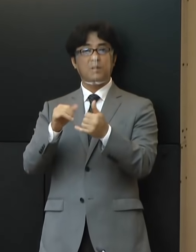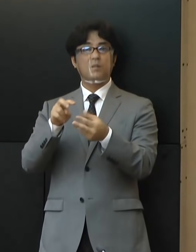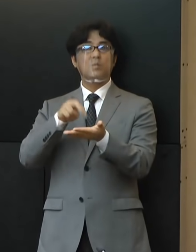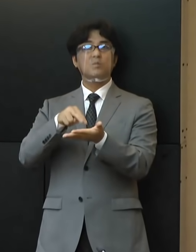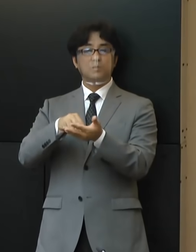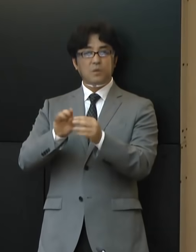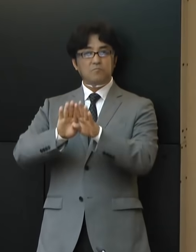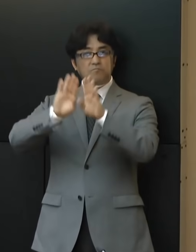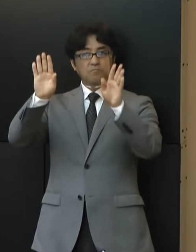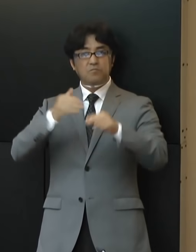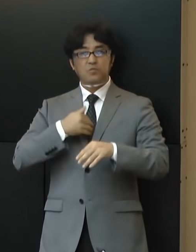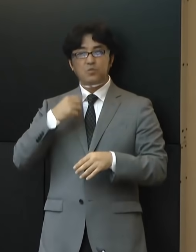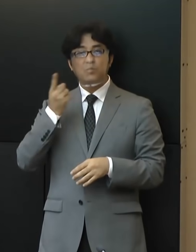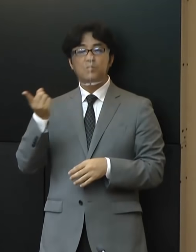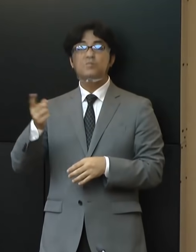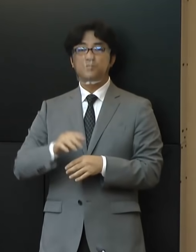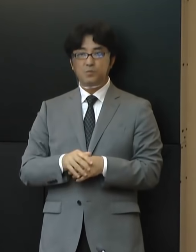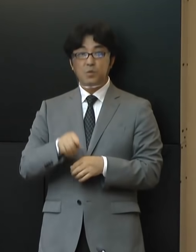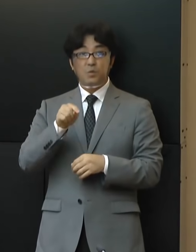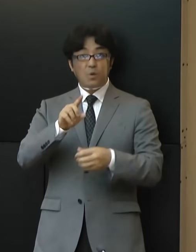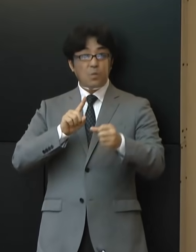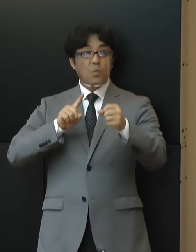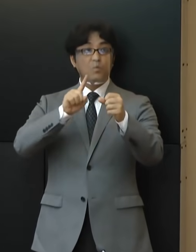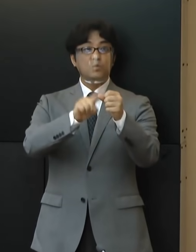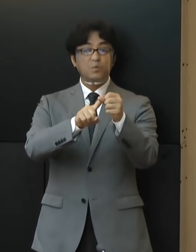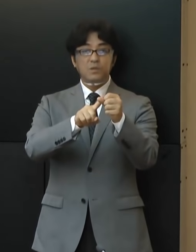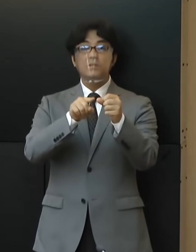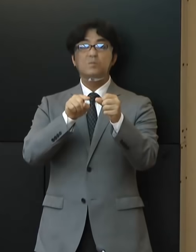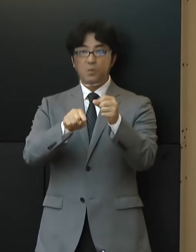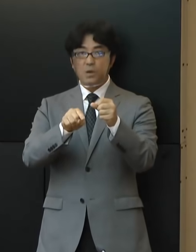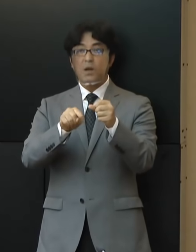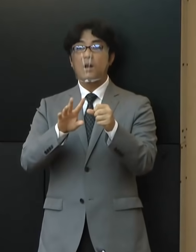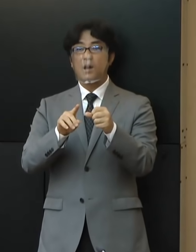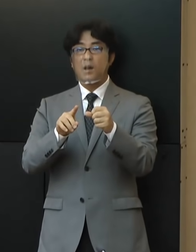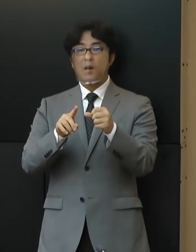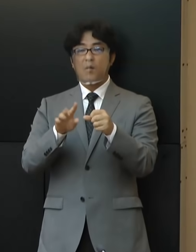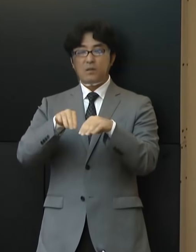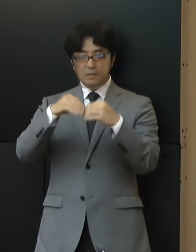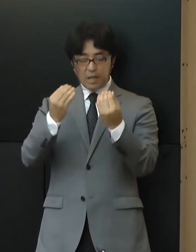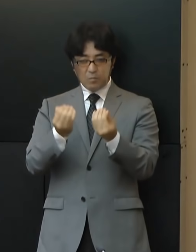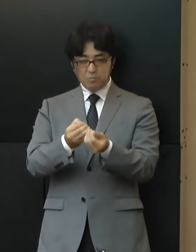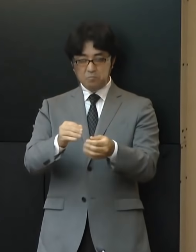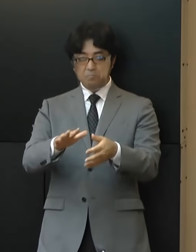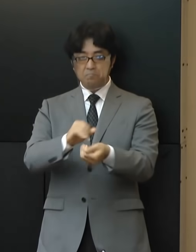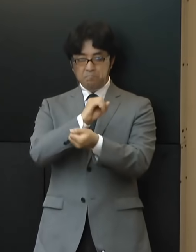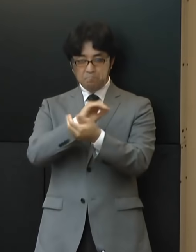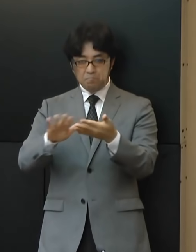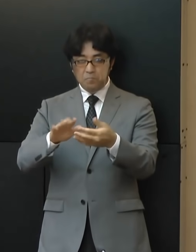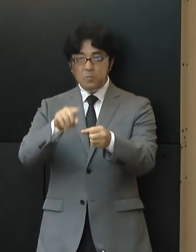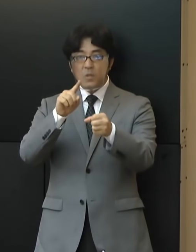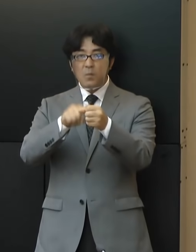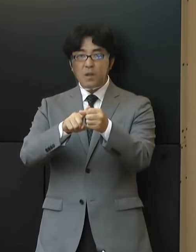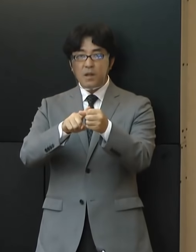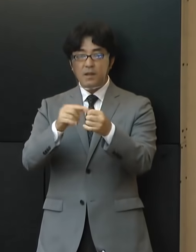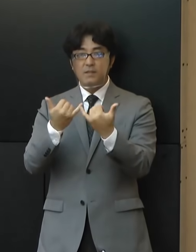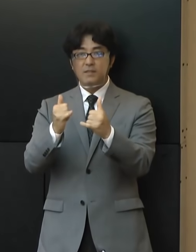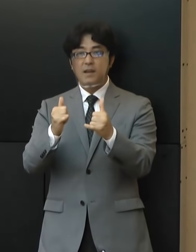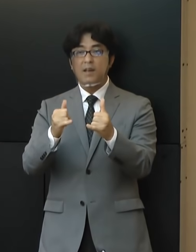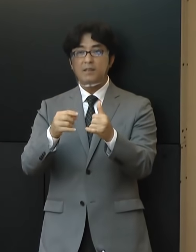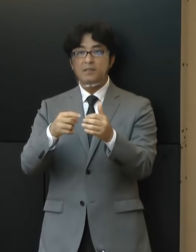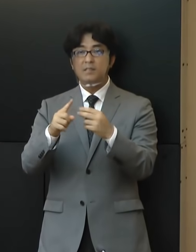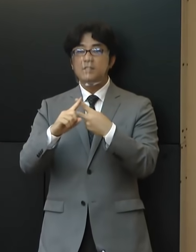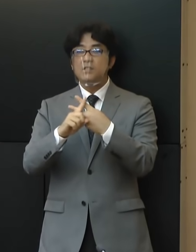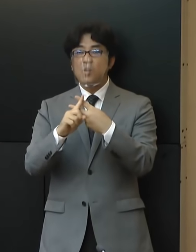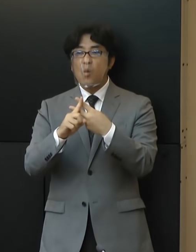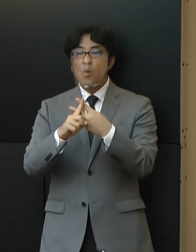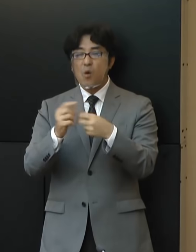。この段階の目的は封じ込め状態を維持しながら社会機能を回復させていく